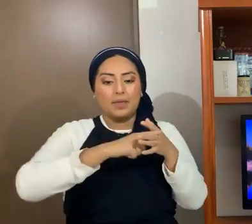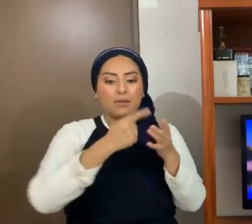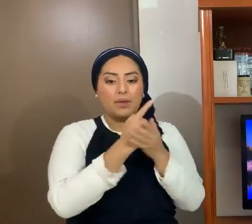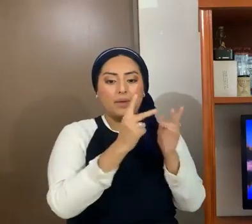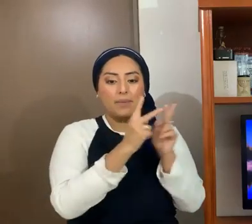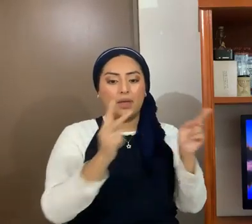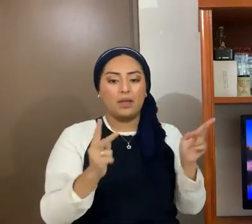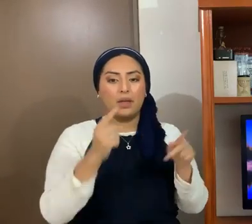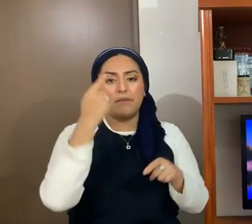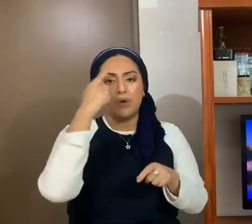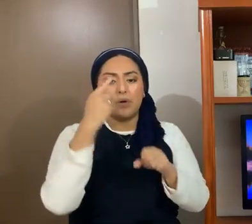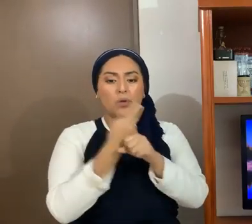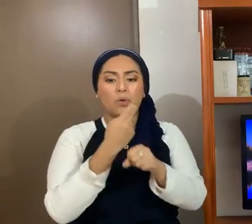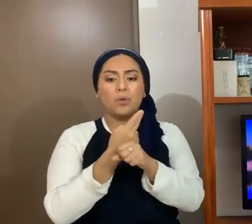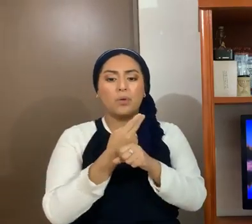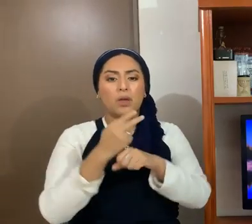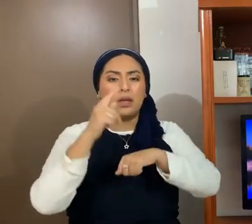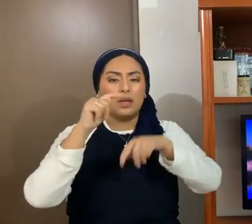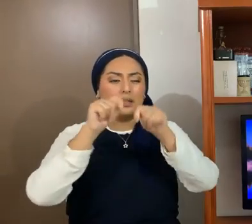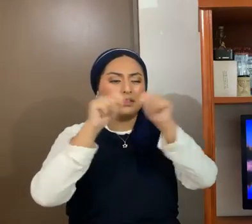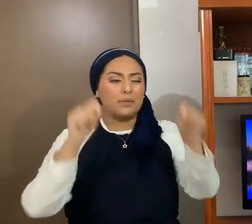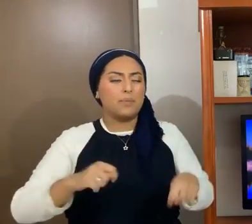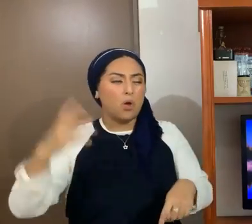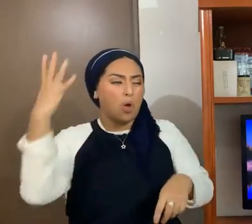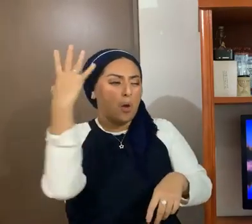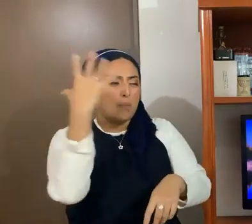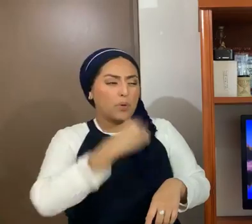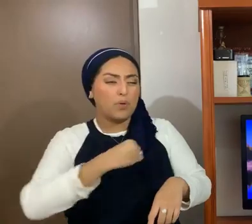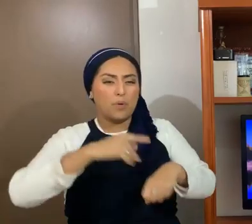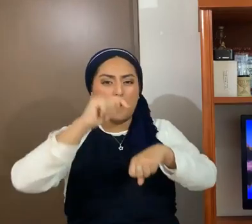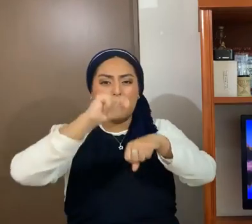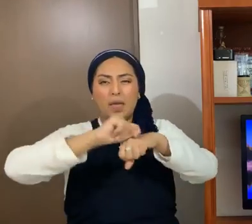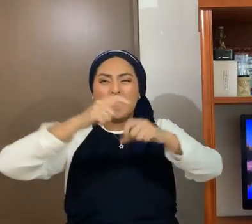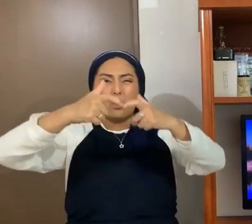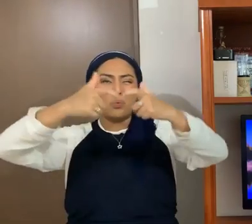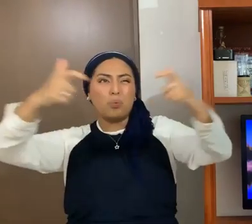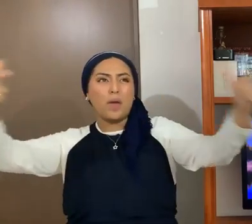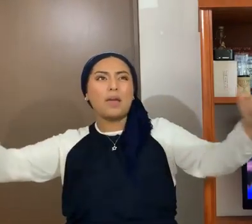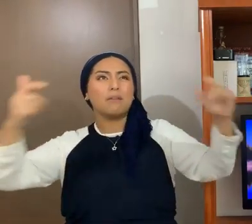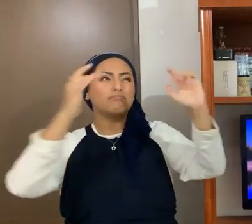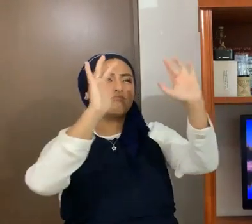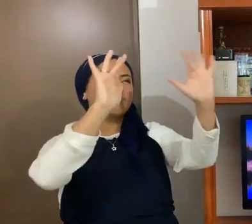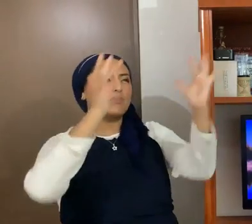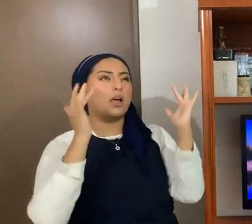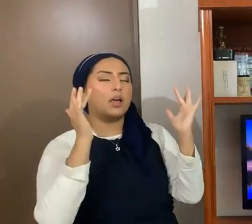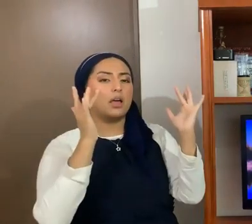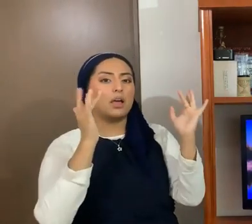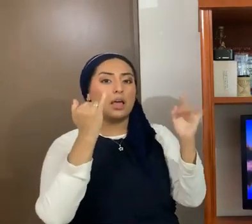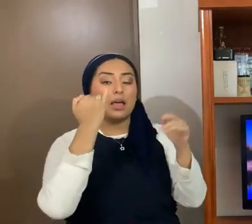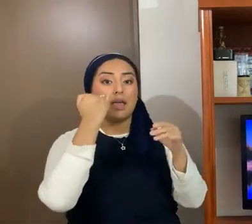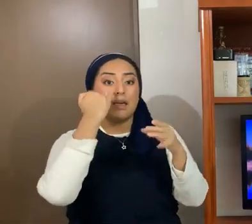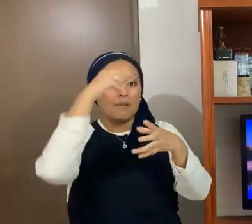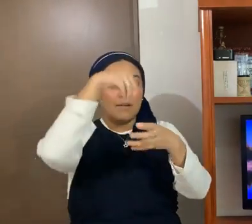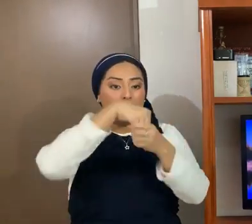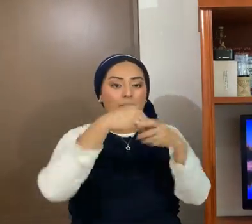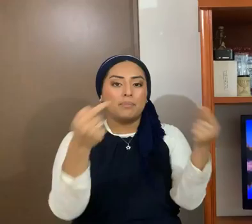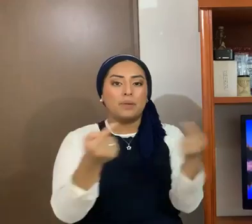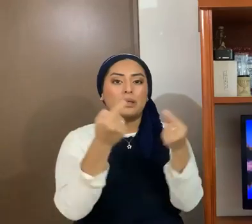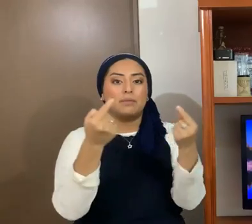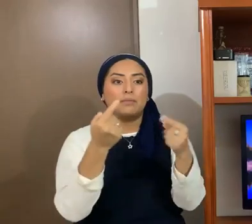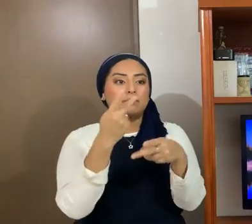parashá, un templo tan hermoso, tan decorado, tan arreglado, si no se guardara el